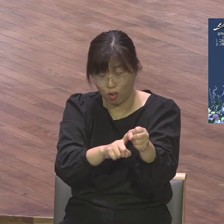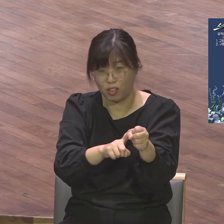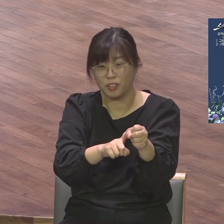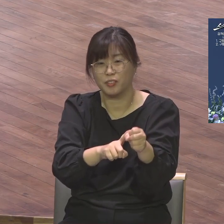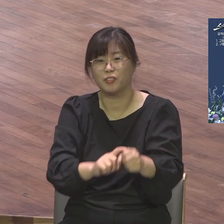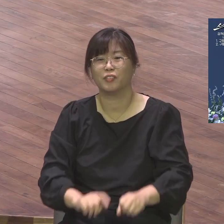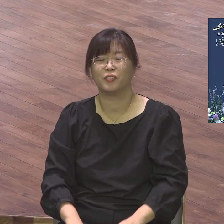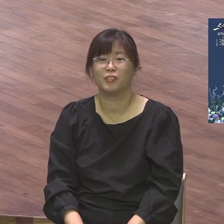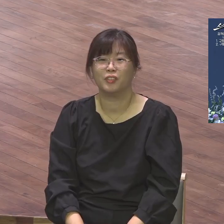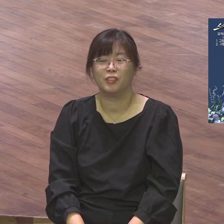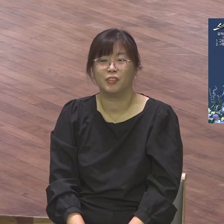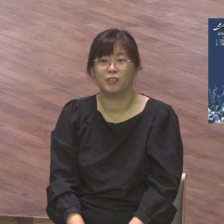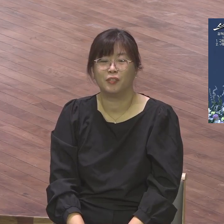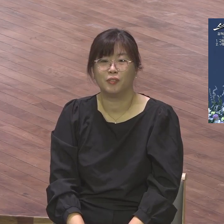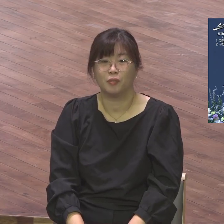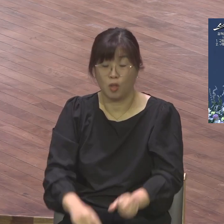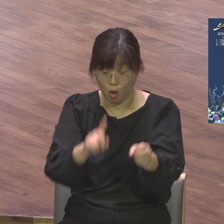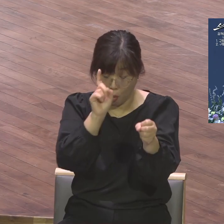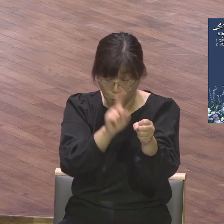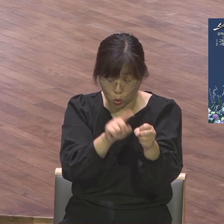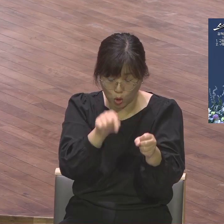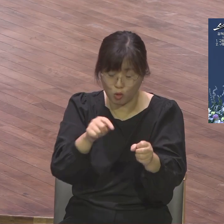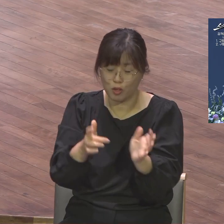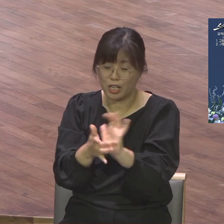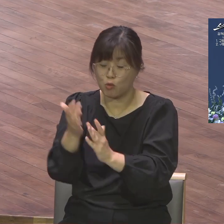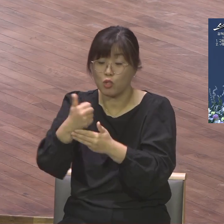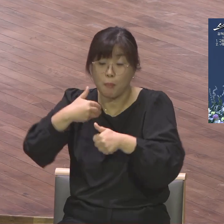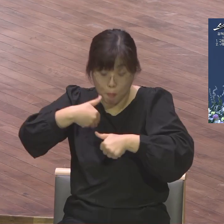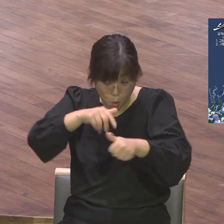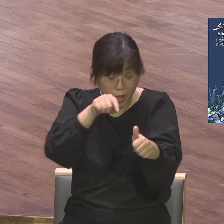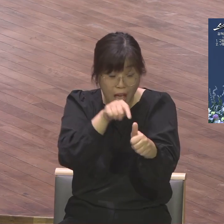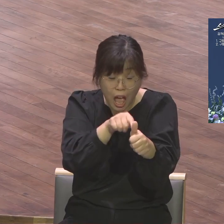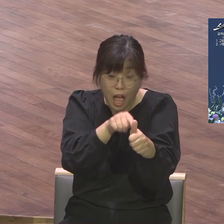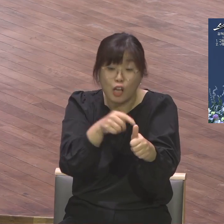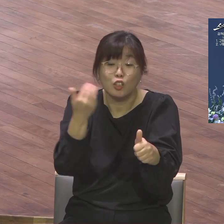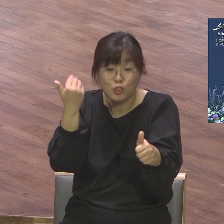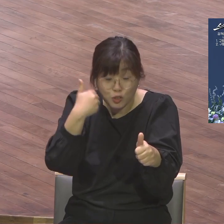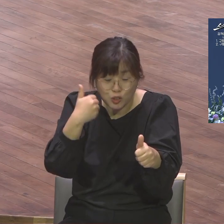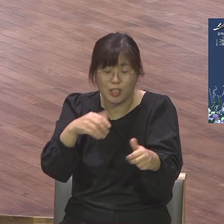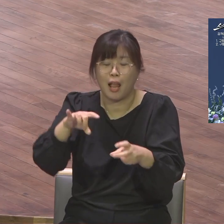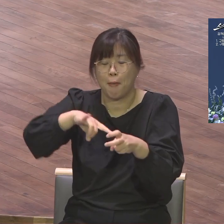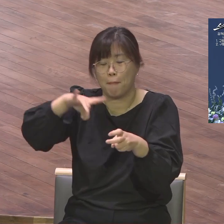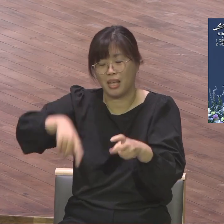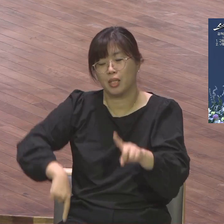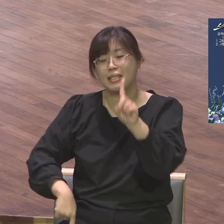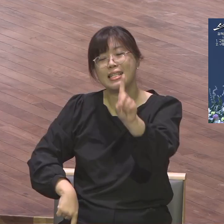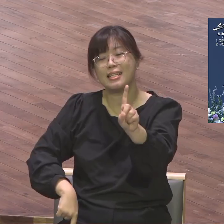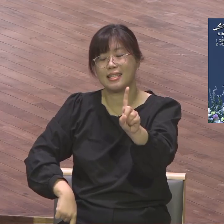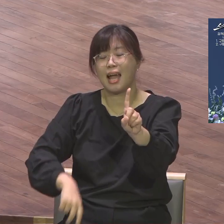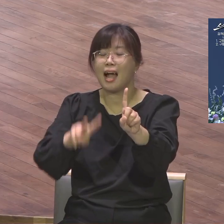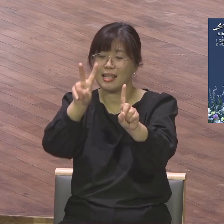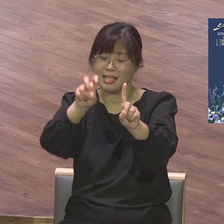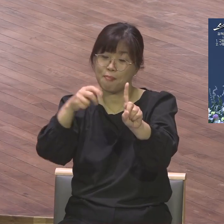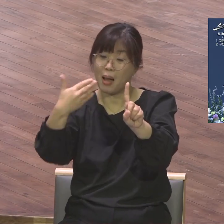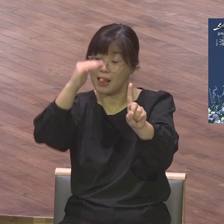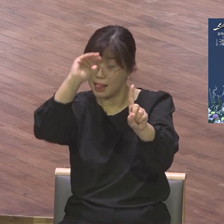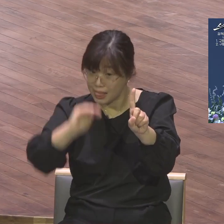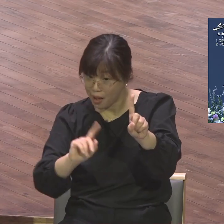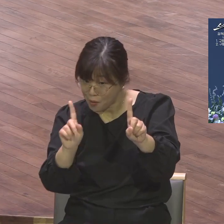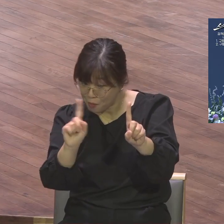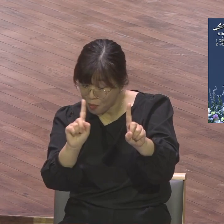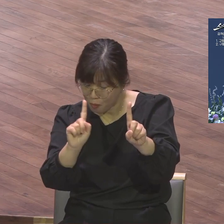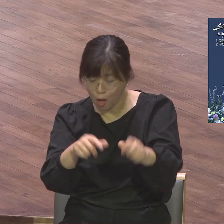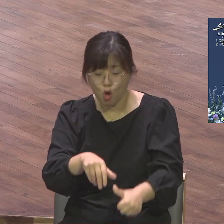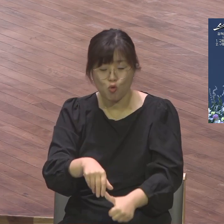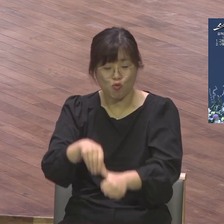통해서 계시된 메시아가 드디어 마태음 1장 21절 23절에 오심으로서